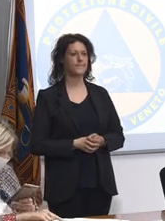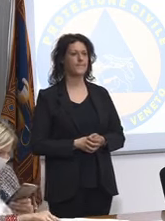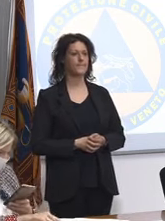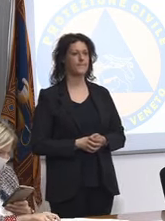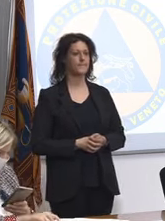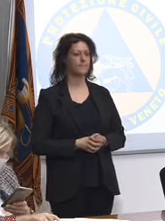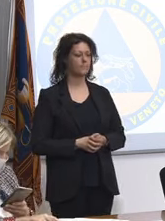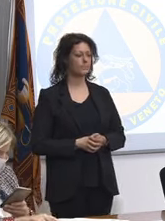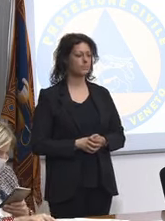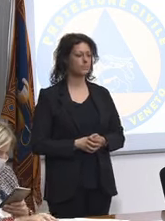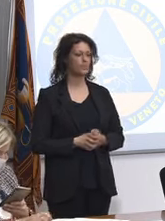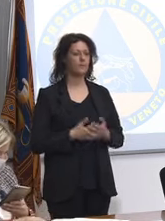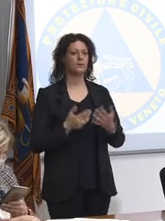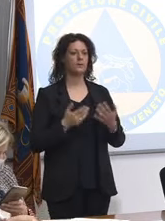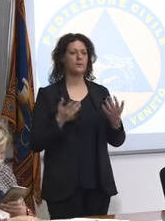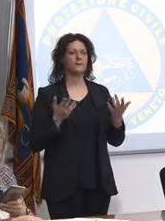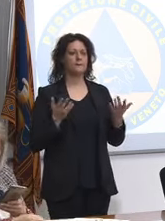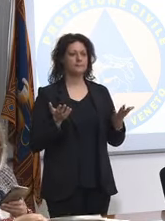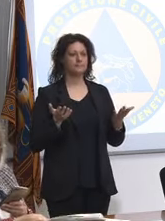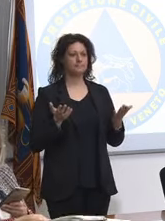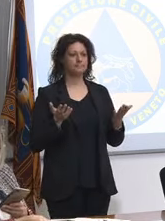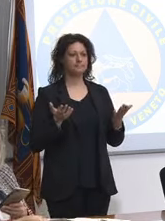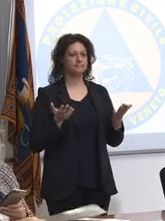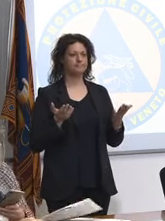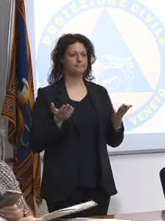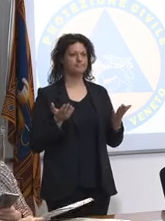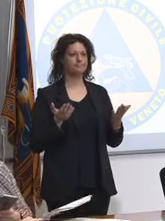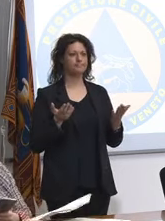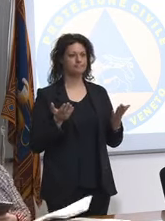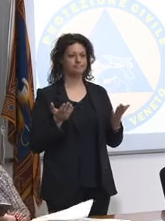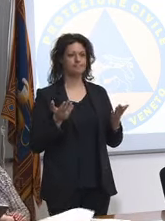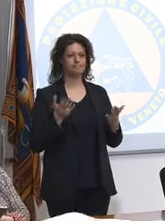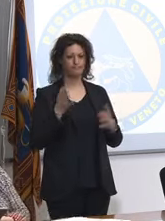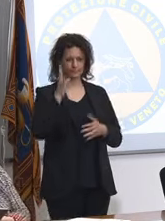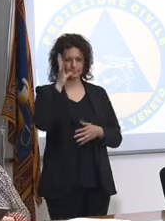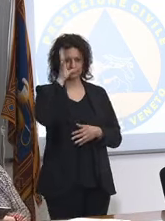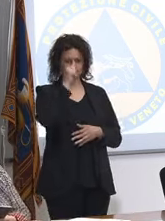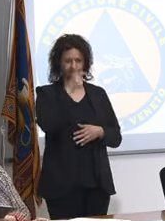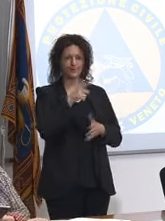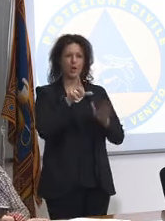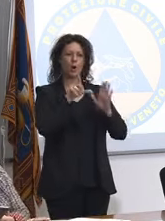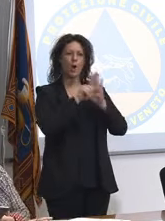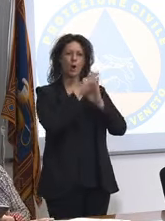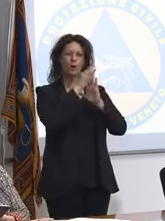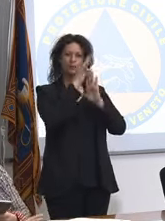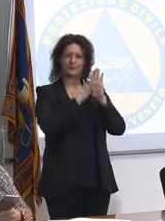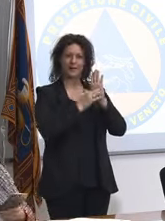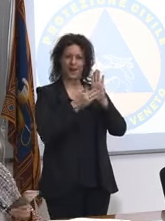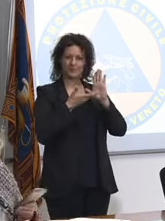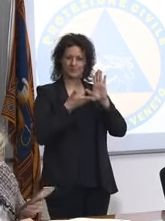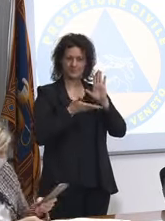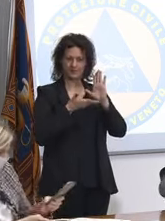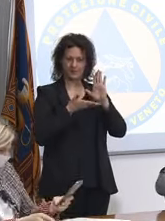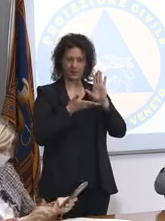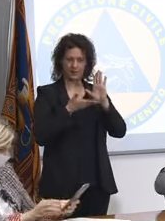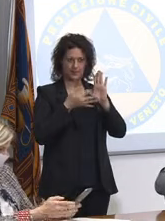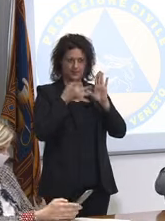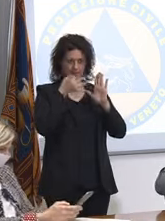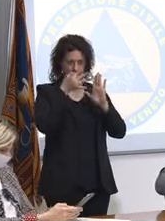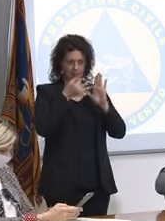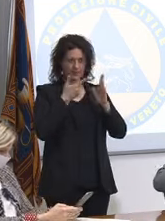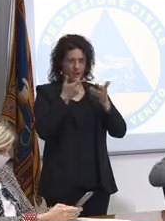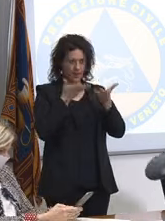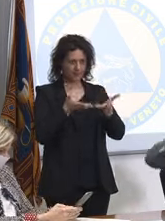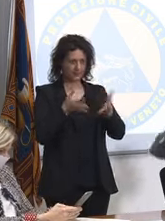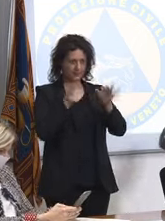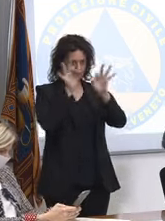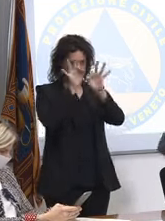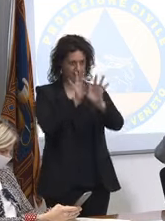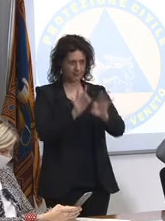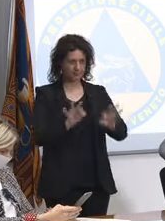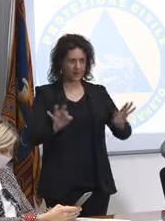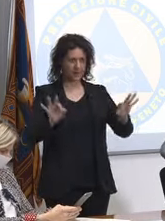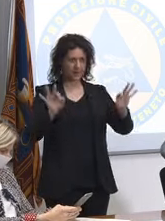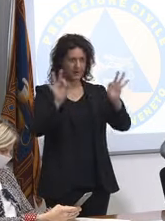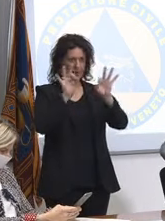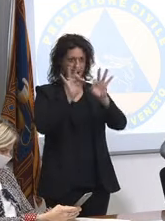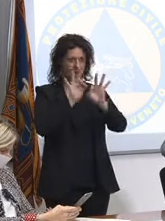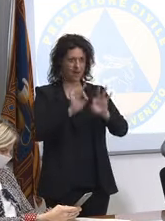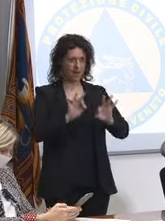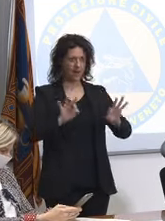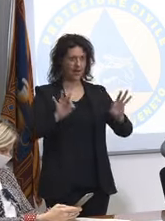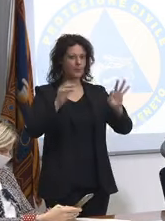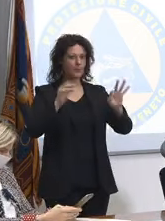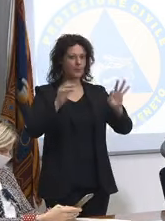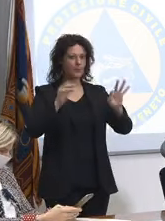Voi avete capito, e capito dall'impostazione dell'ordinanza, che noi stiamo preparando la culla per il neonato, cioè noi non